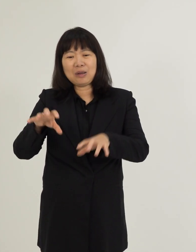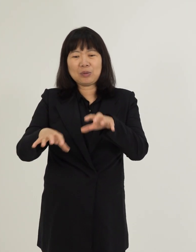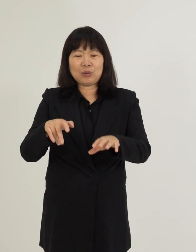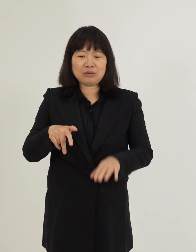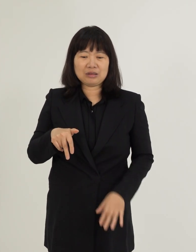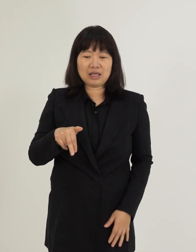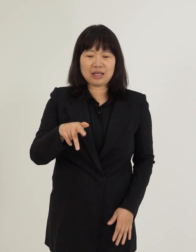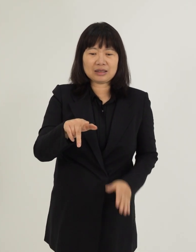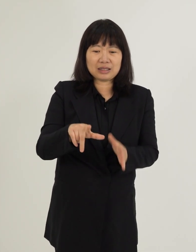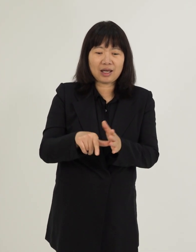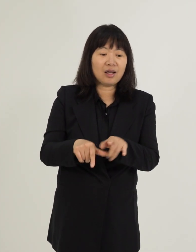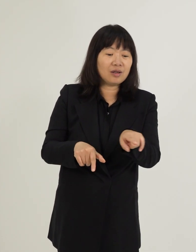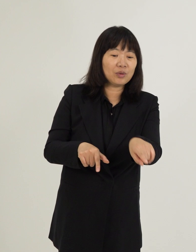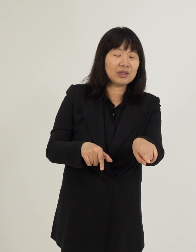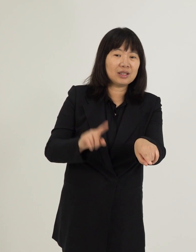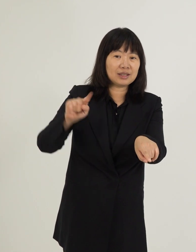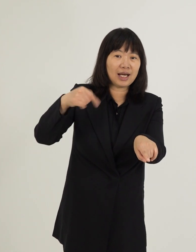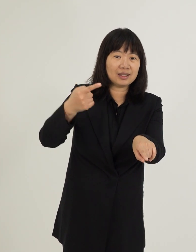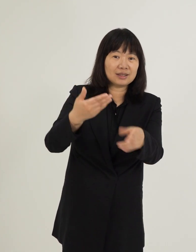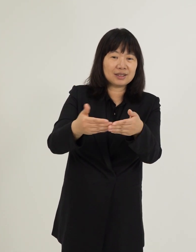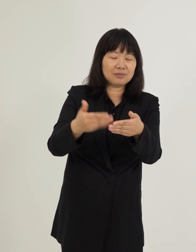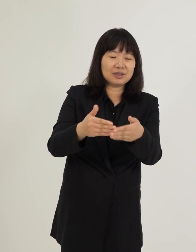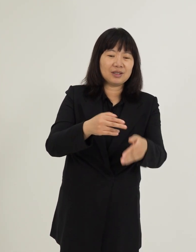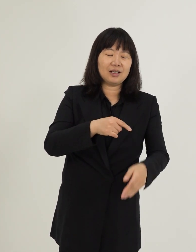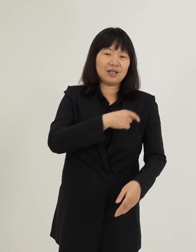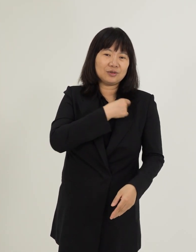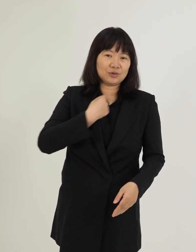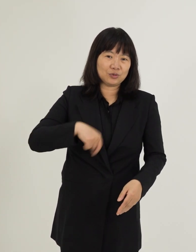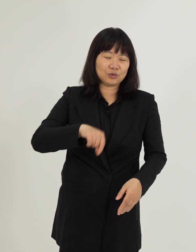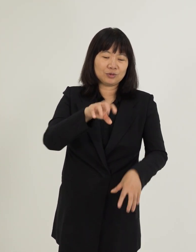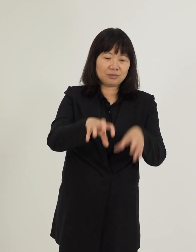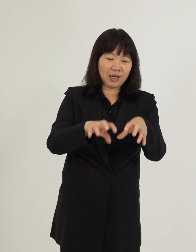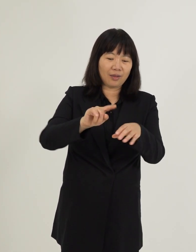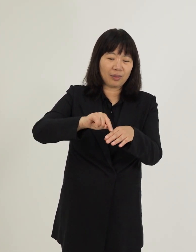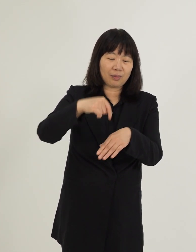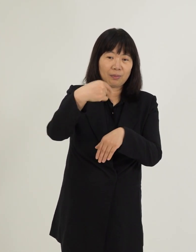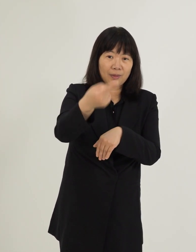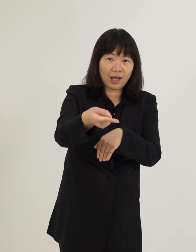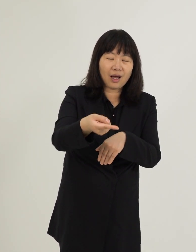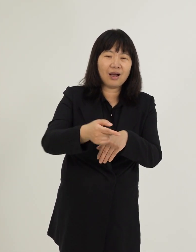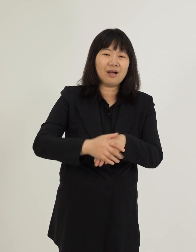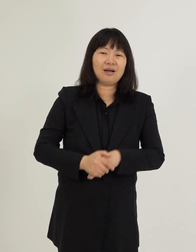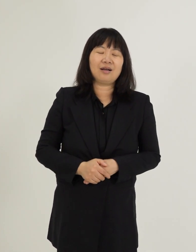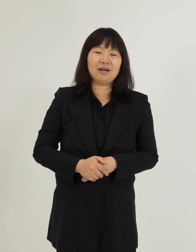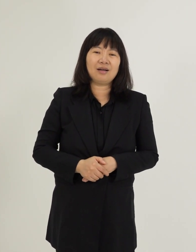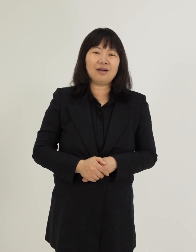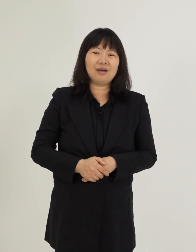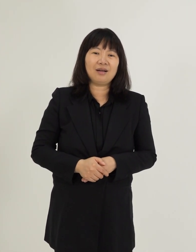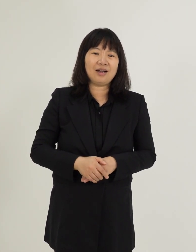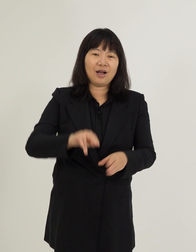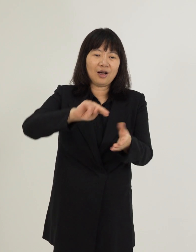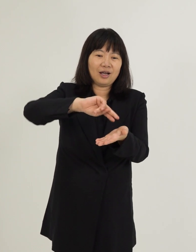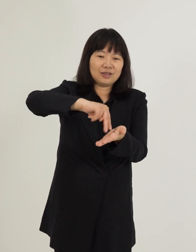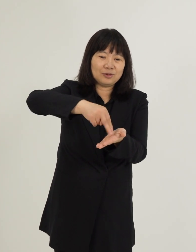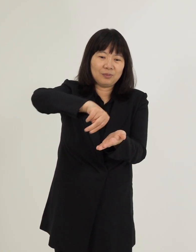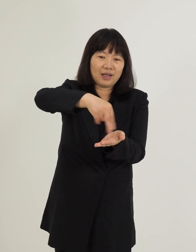여기 이제 차이나타운이에요. 차이나타운을 거쳐서 무슨 스파게티 집